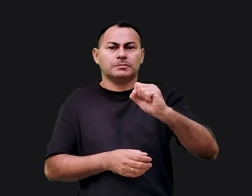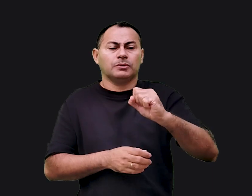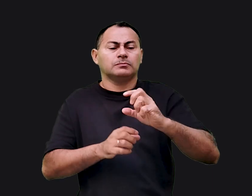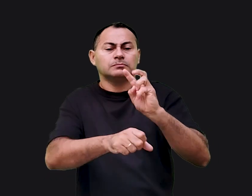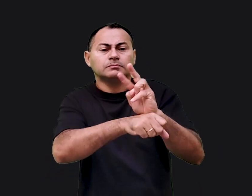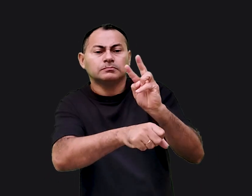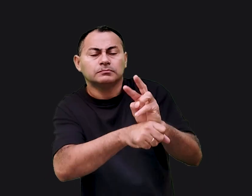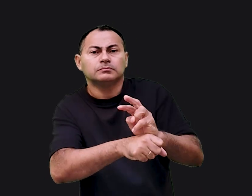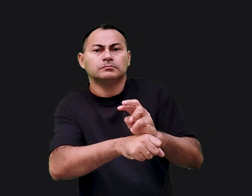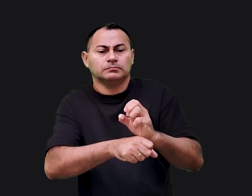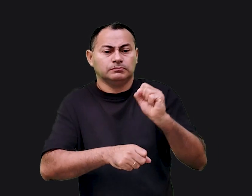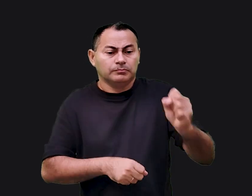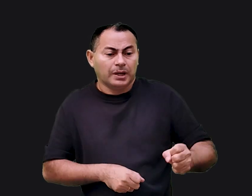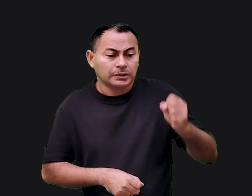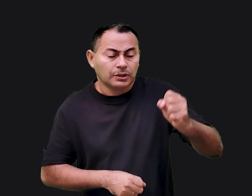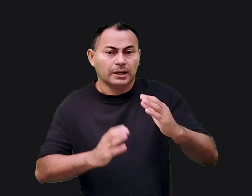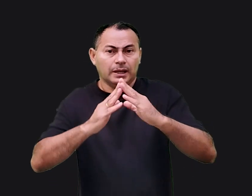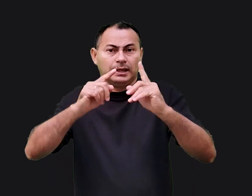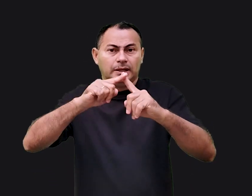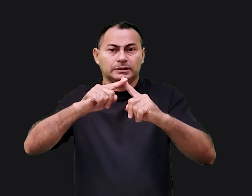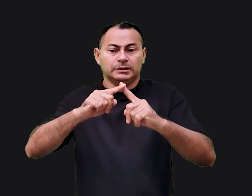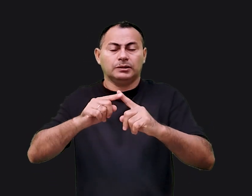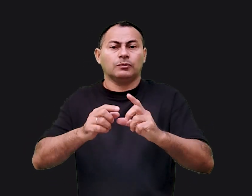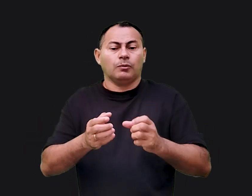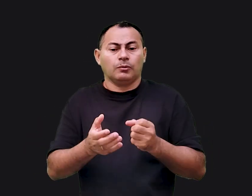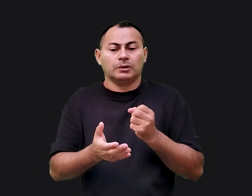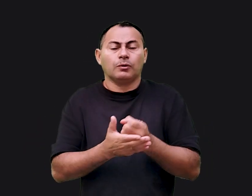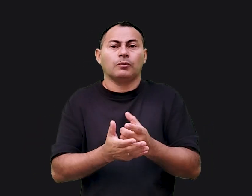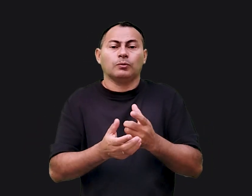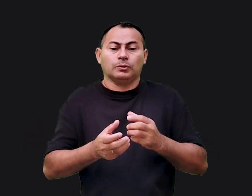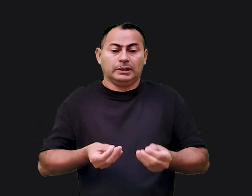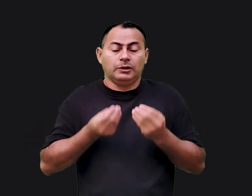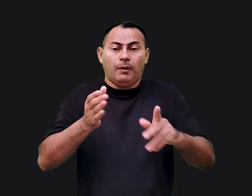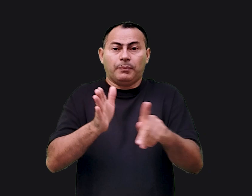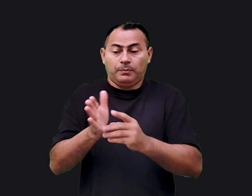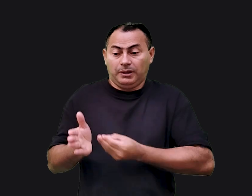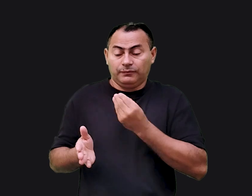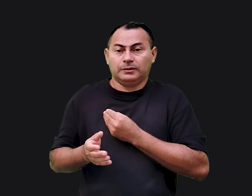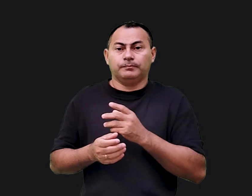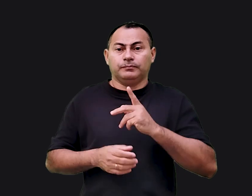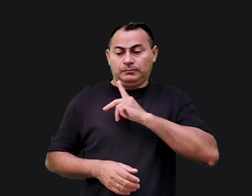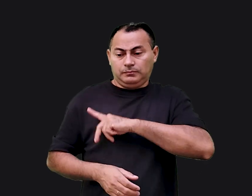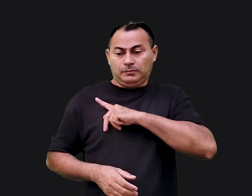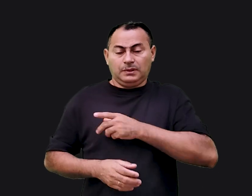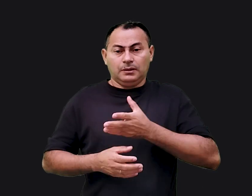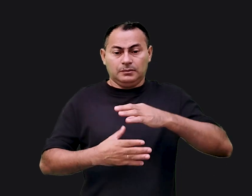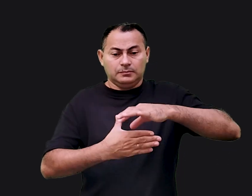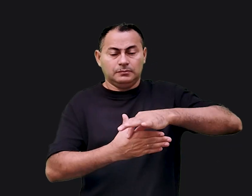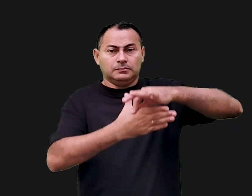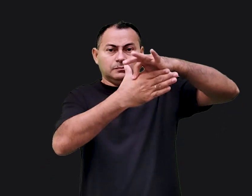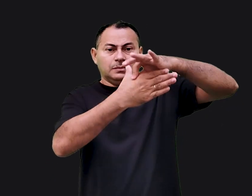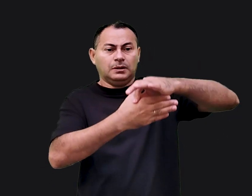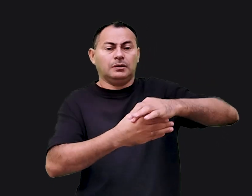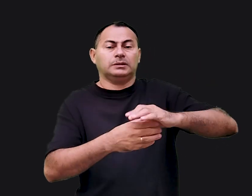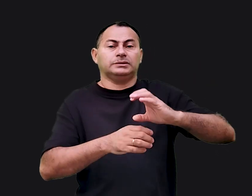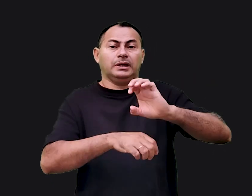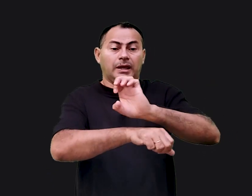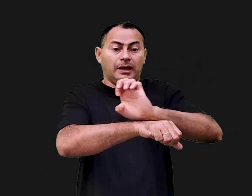pastarem a igreja de Deus que ele comprou com seu próprio sangue Paulo passou para a liderança de Éfeso uma grande de